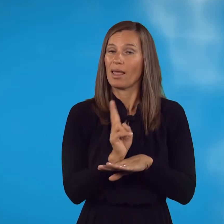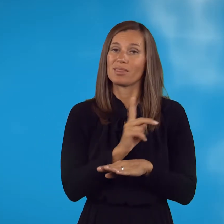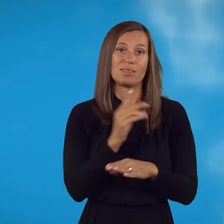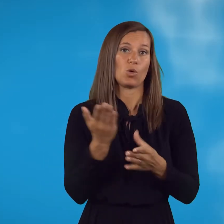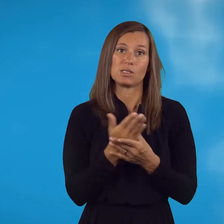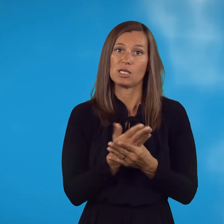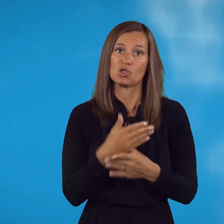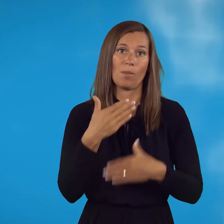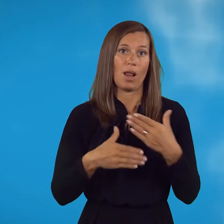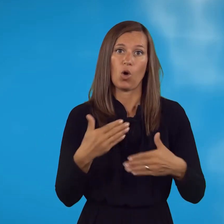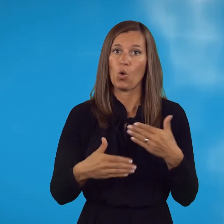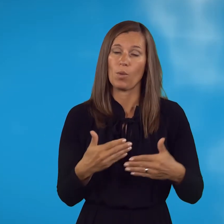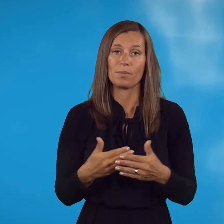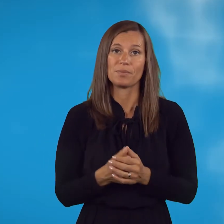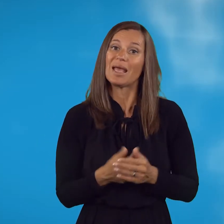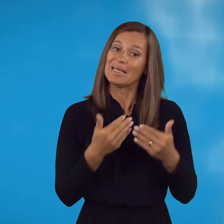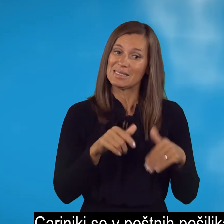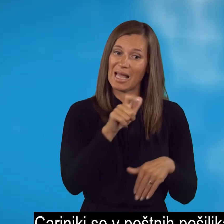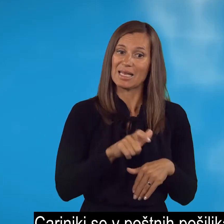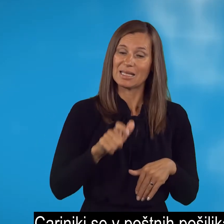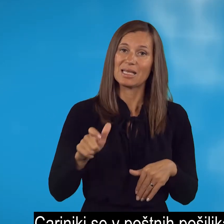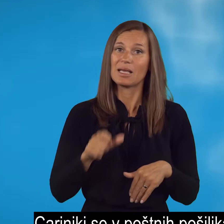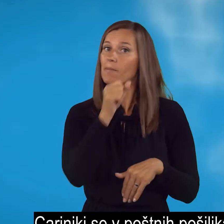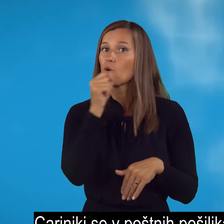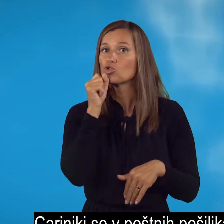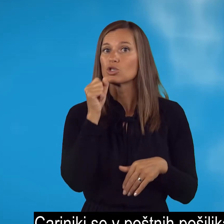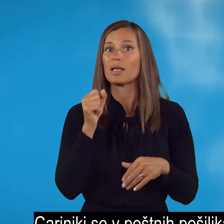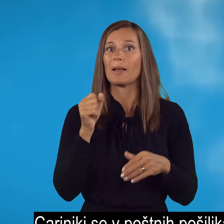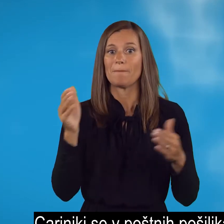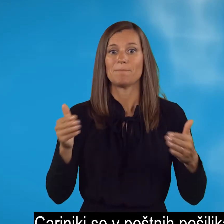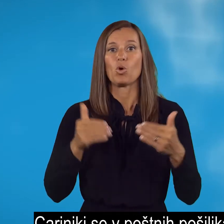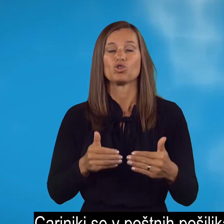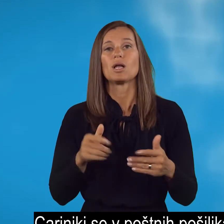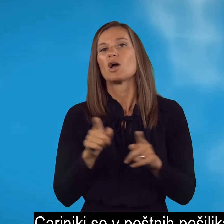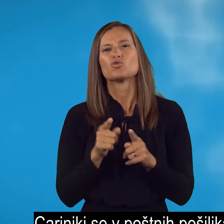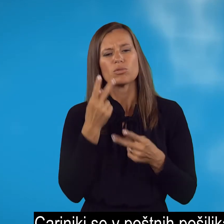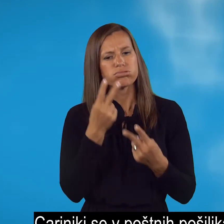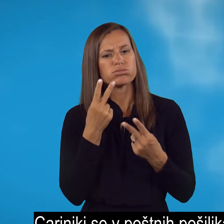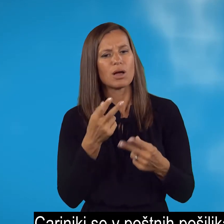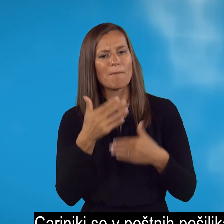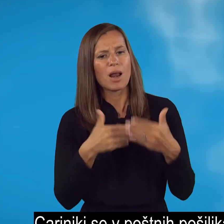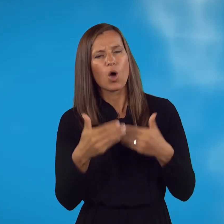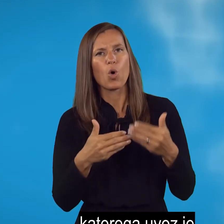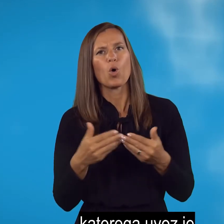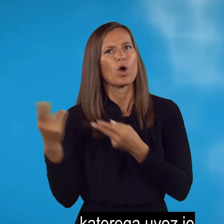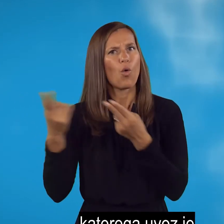neustrezno blago. Cariniki se v poštnih pošiljkah pogosto srečujejo tudi z blagom, katerega uvoz